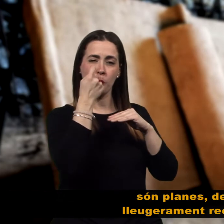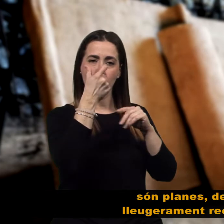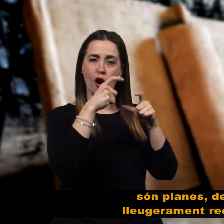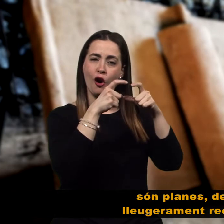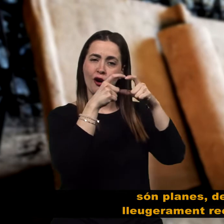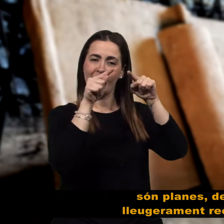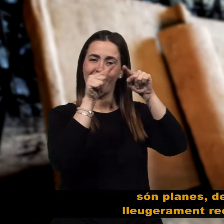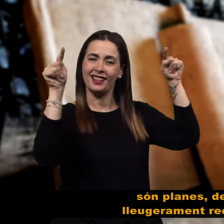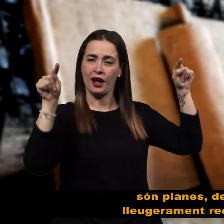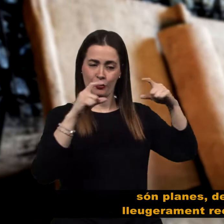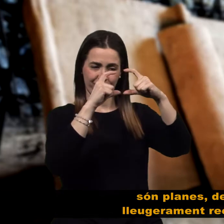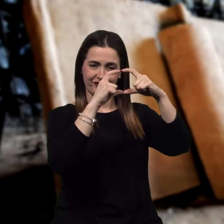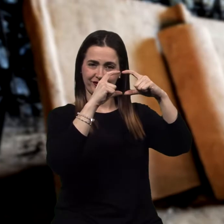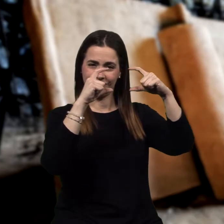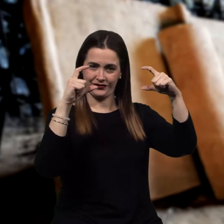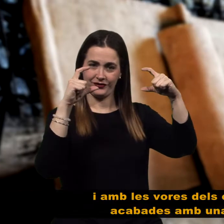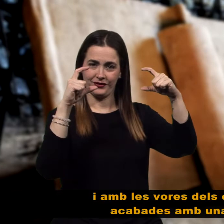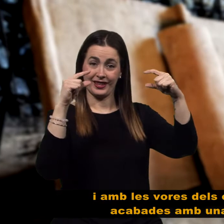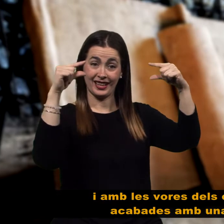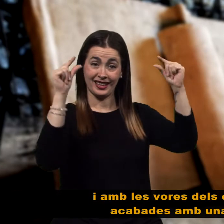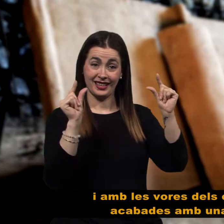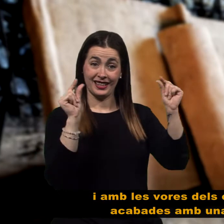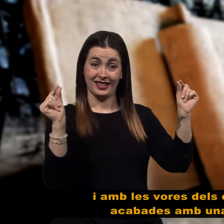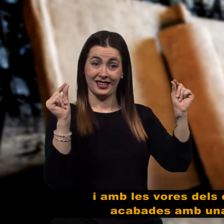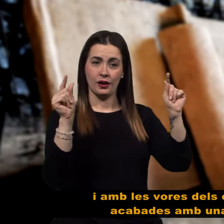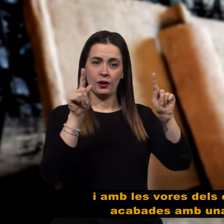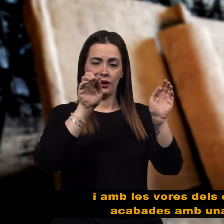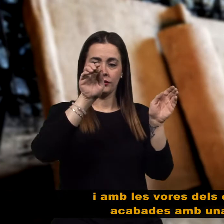i amb les vores als cantons llargs acabades amb una pestanya.